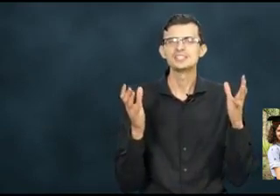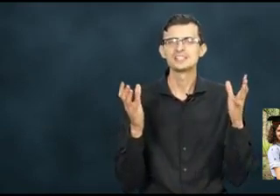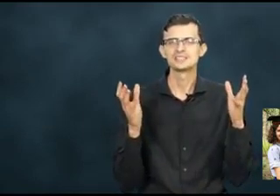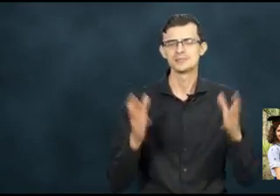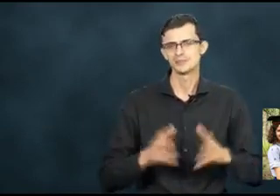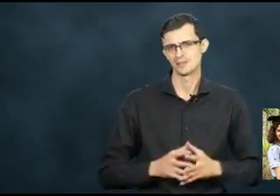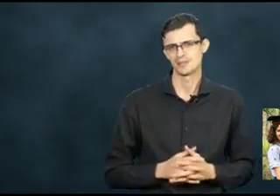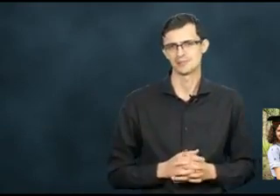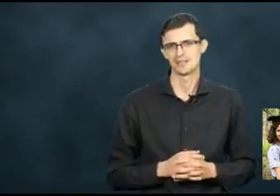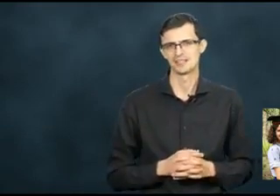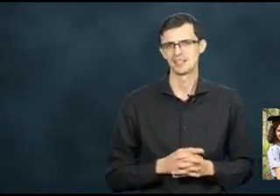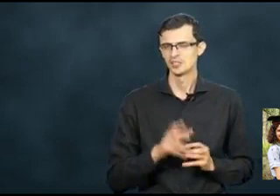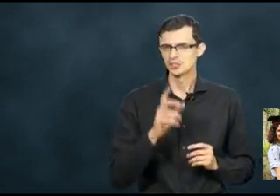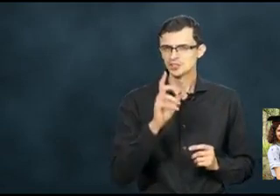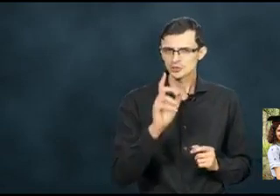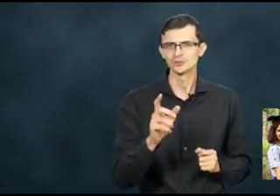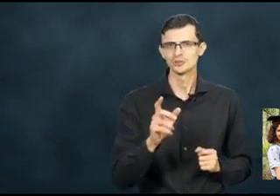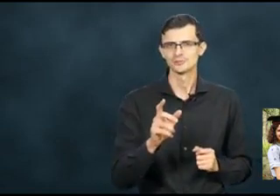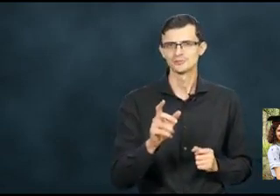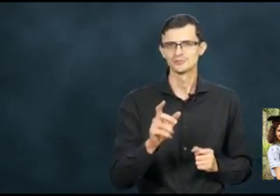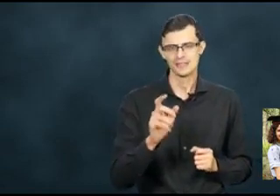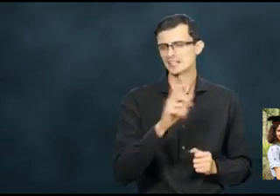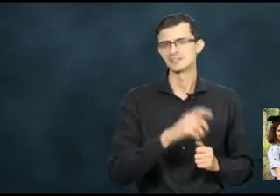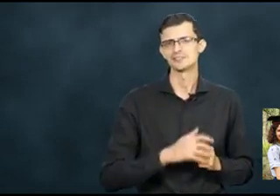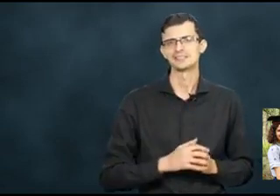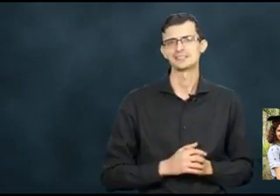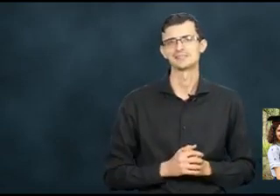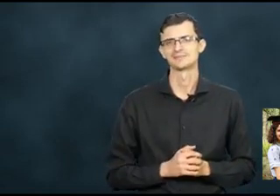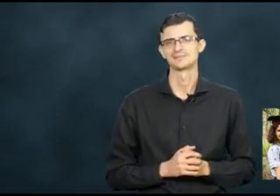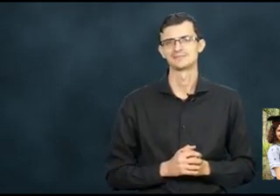ridică zâmbetul de pe chip. Și ajută. Are nevoie de tine.